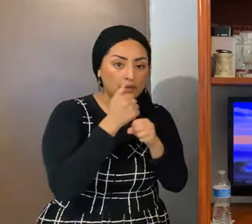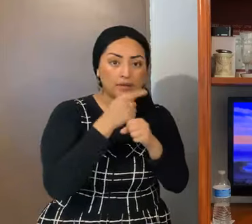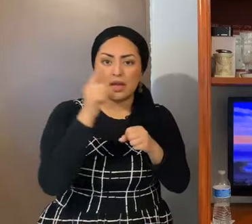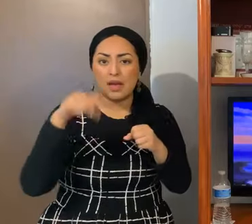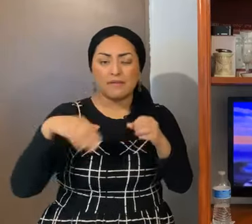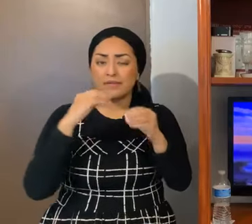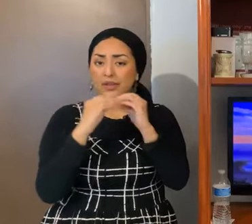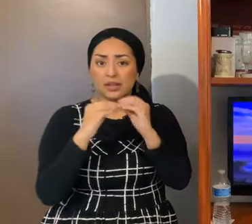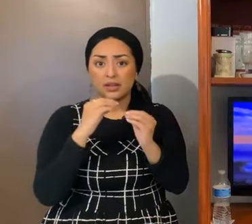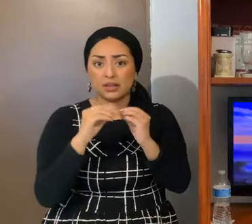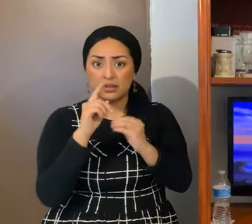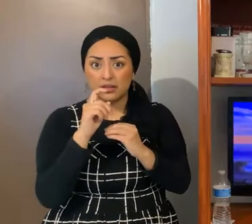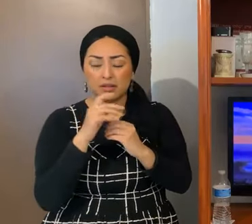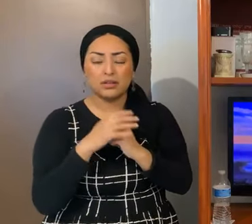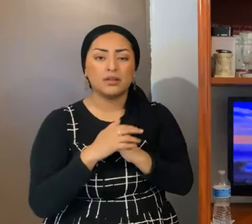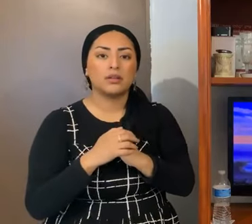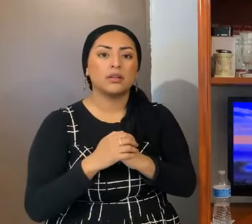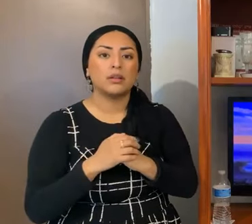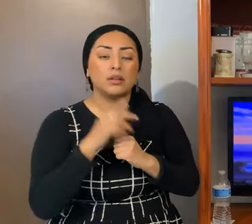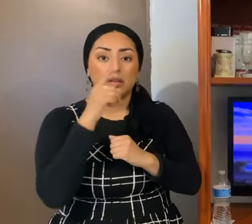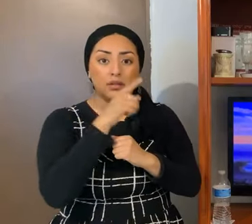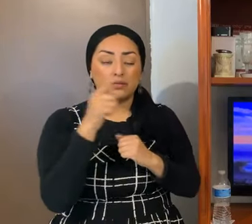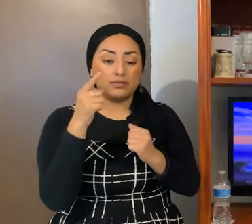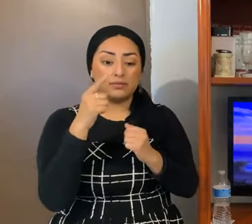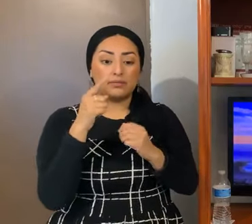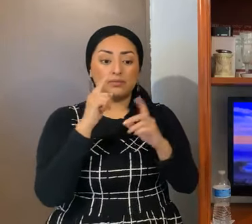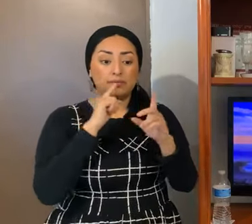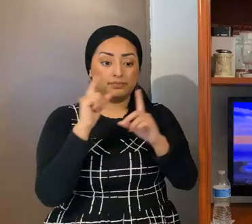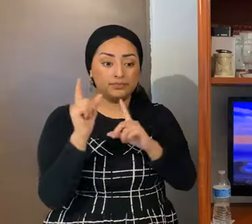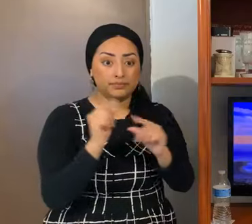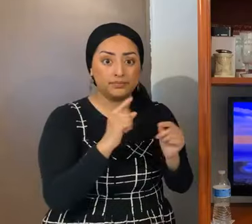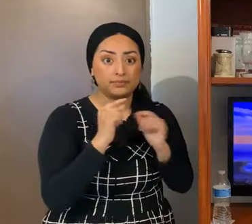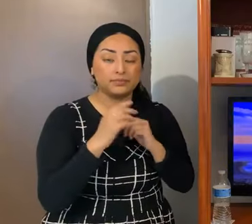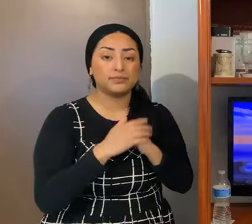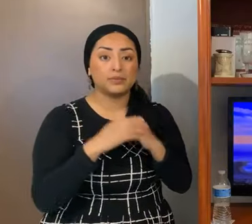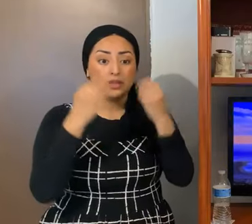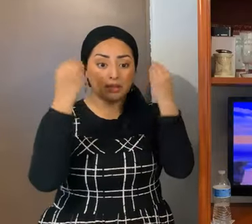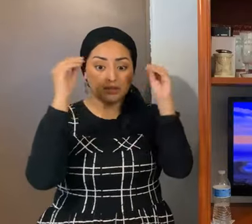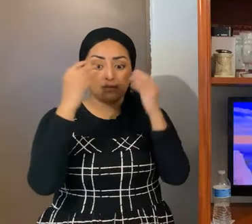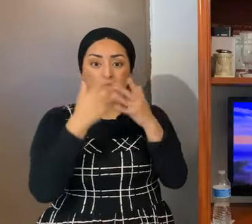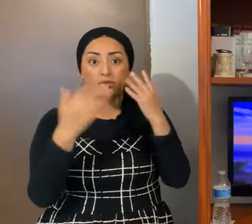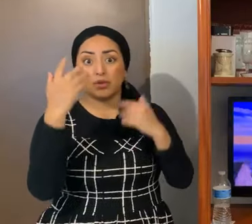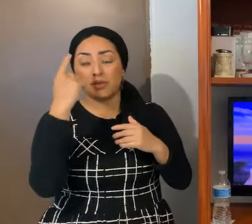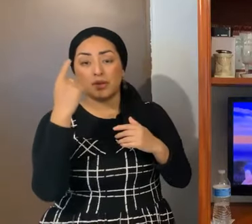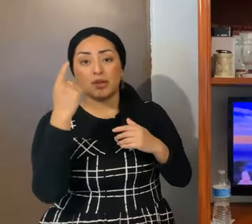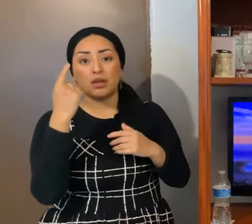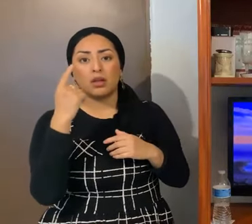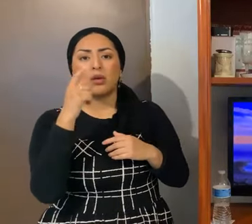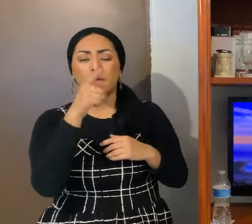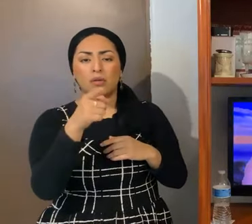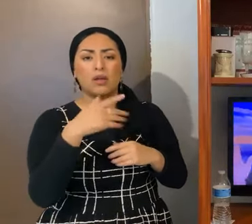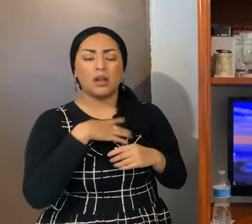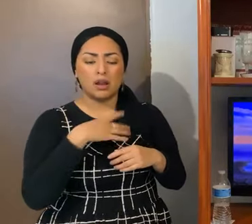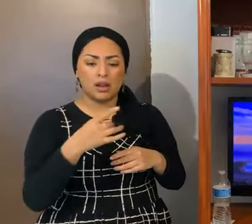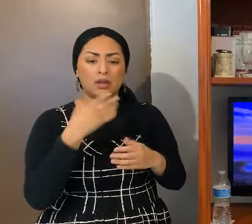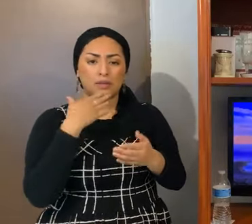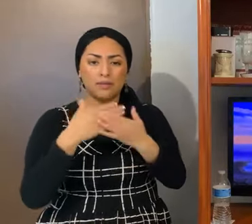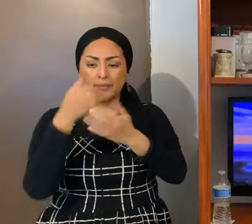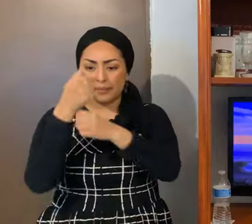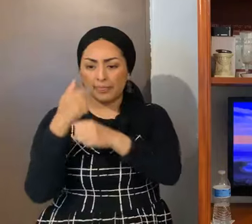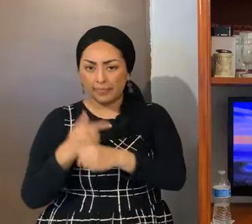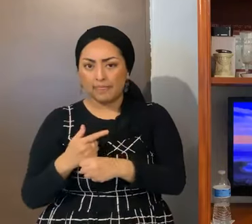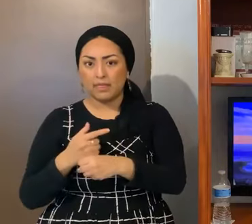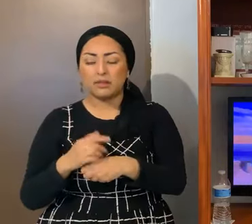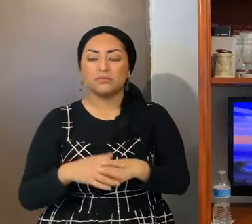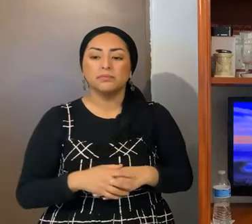resuelto? ¿Has hecho chisme? ¿Has hablado mal? ¿Has vendido a alguien? Alguien con quien tú te llevas bien, pero sabes que